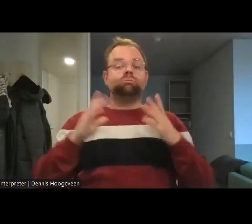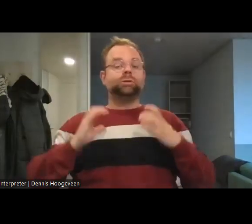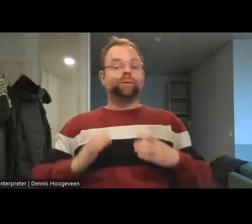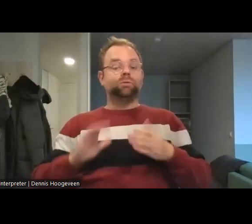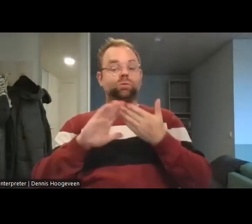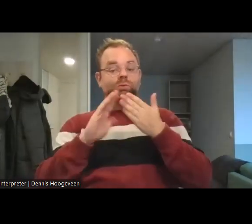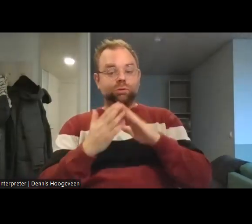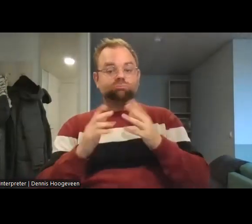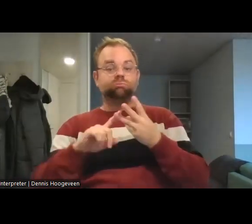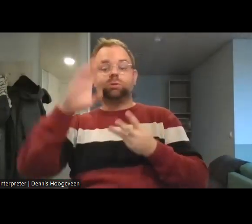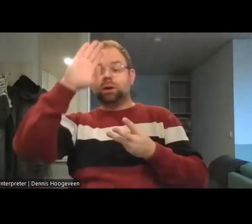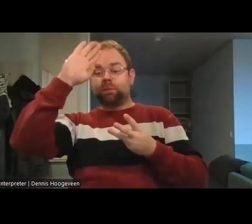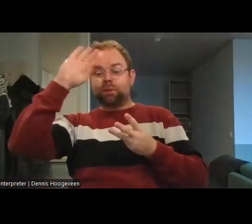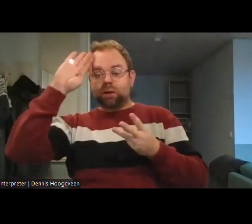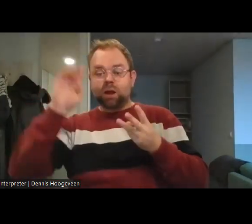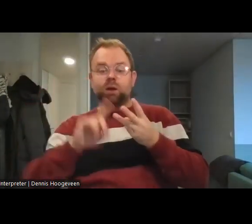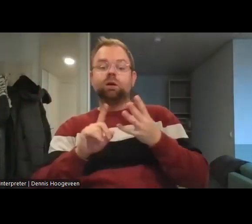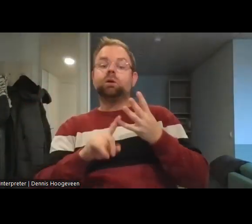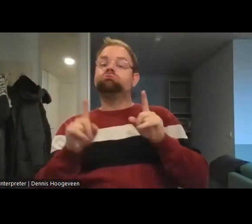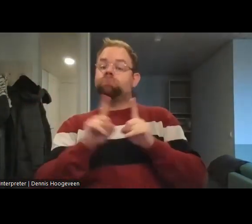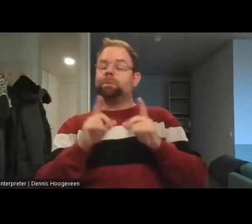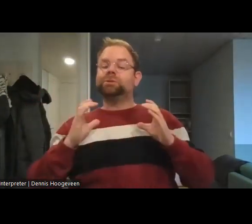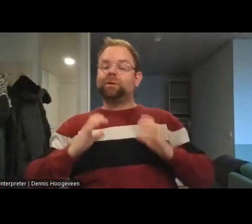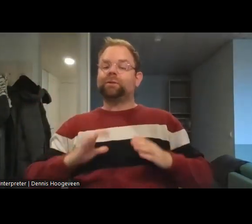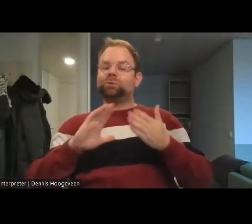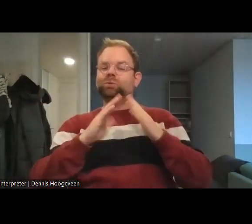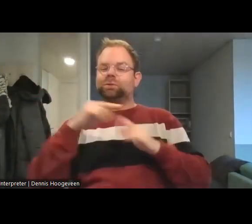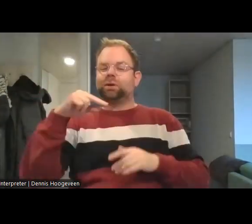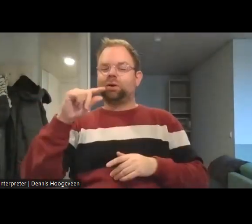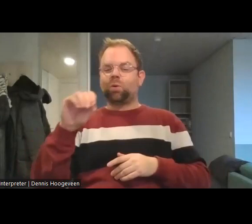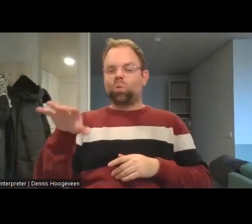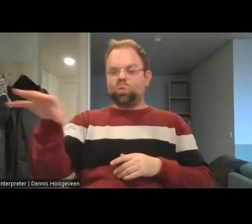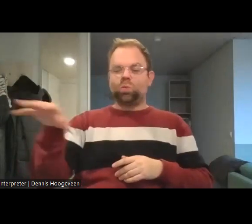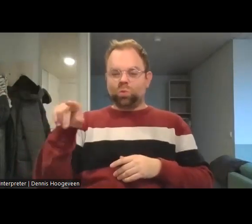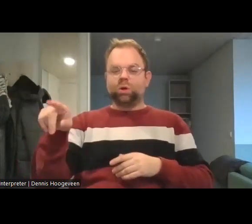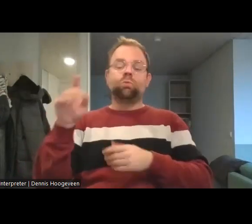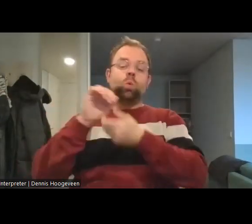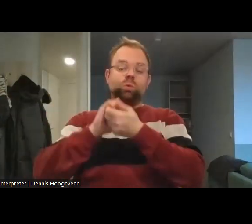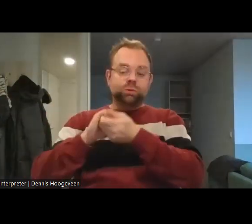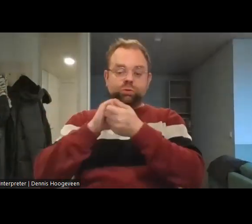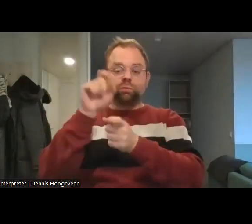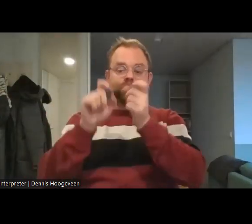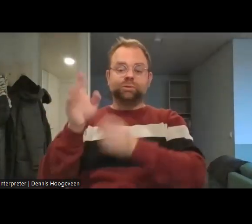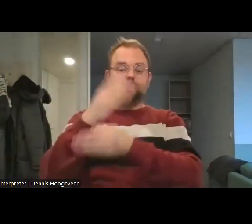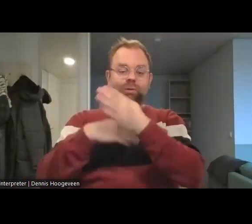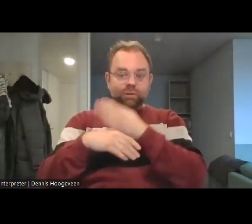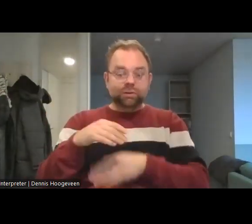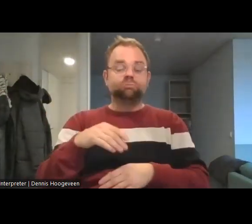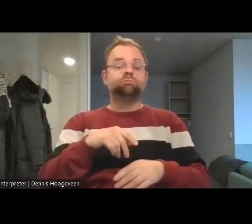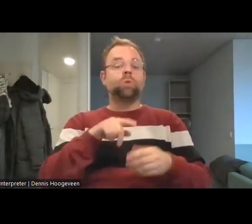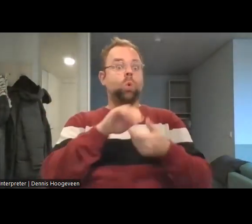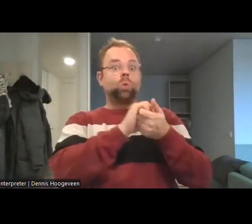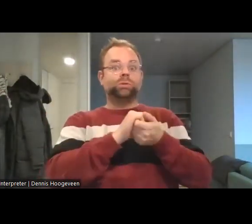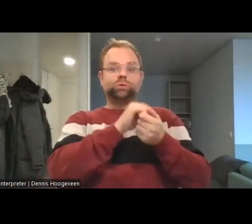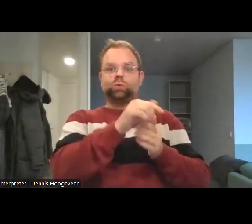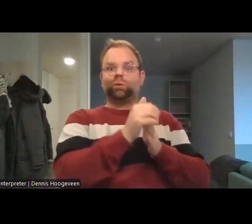avec handicap, aussi les organismes menés par les réfugiés se mettent ensemble pour